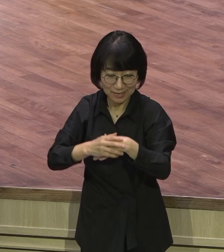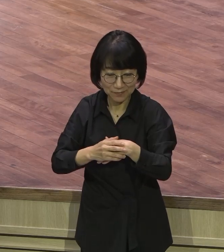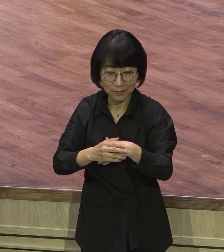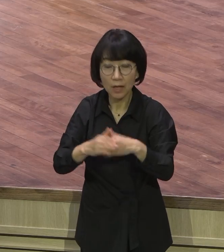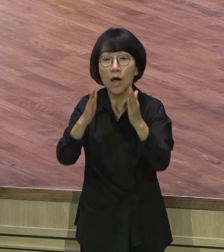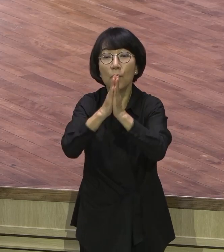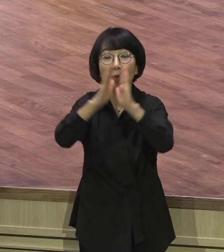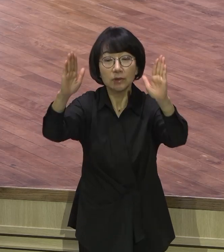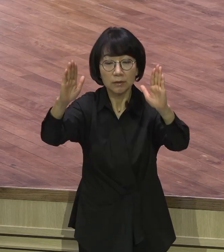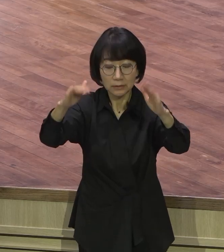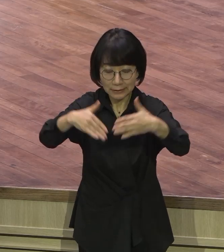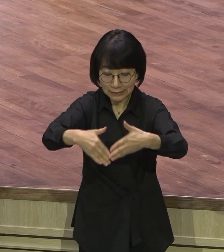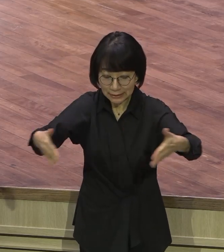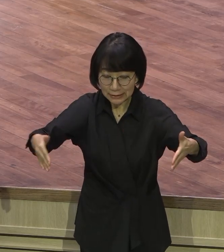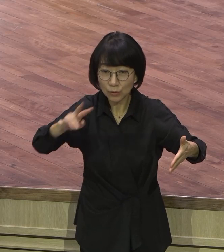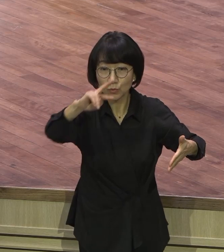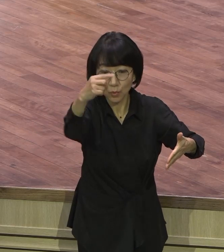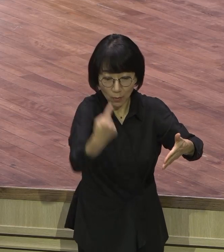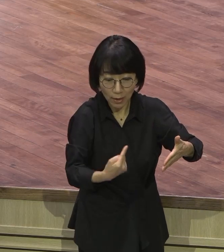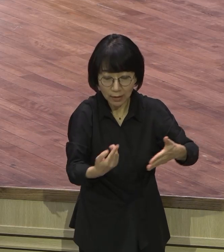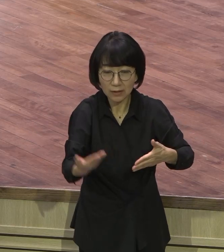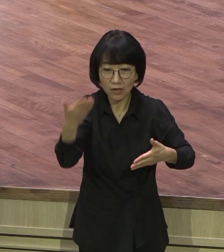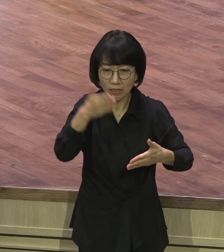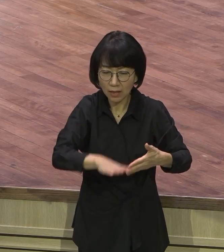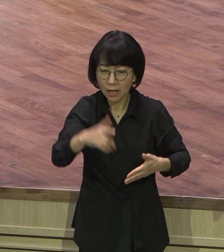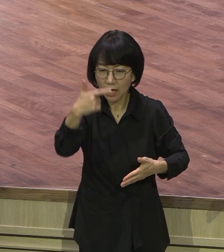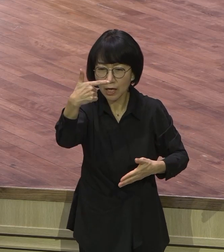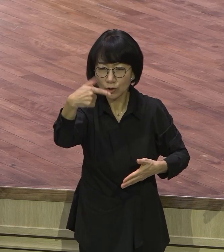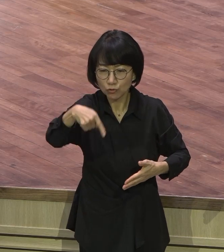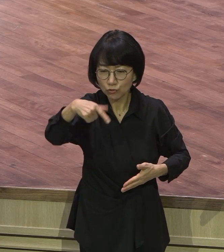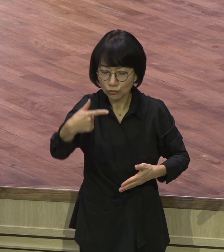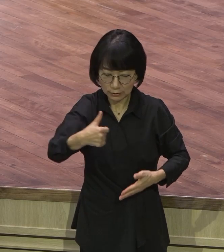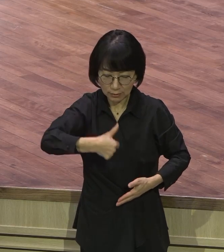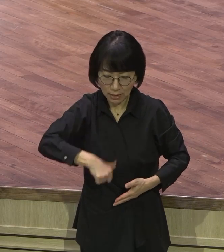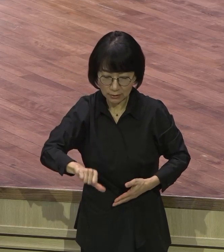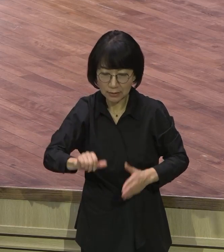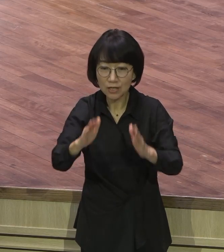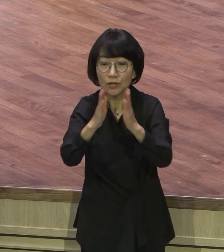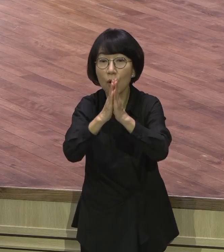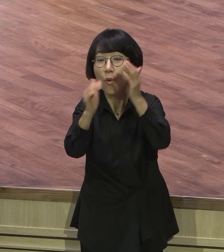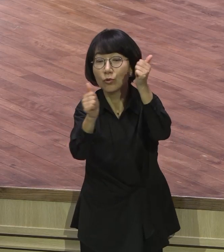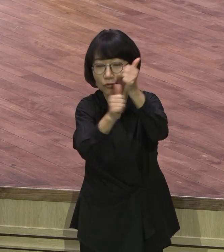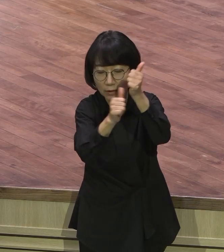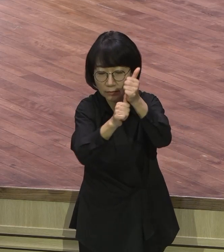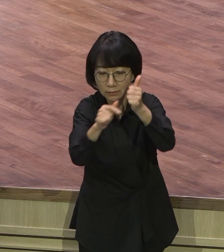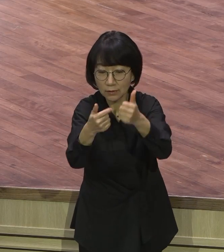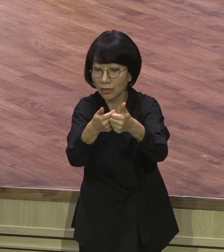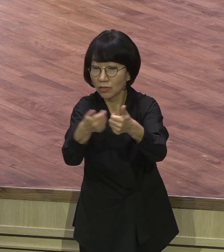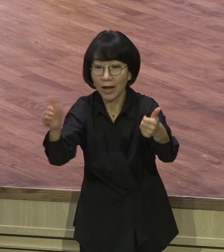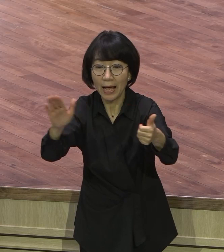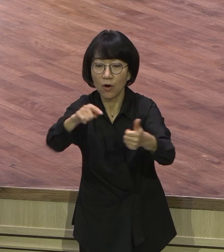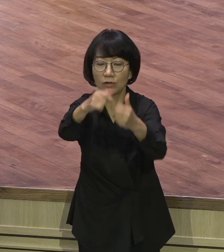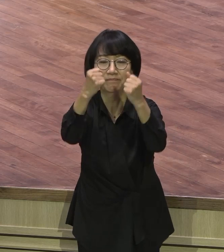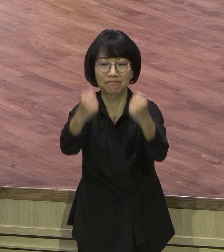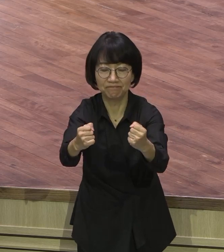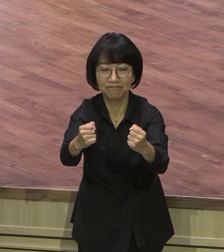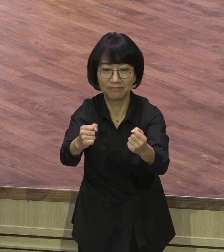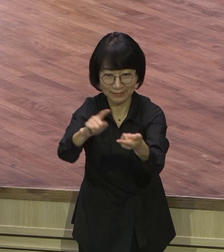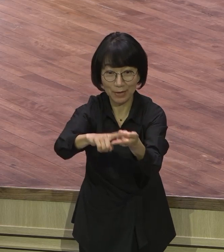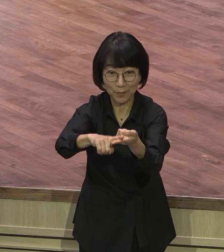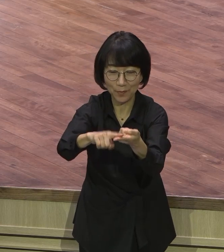아들 젊은 손자 요소와는 회막을 떠나지 아니하니라 모세와 하나님과의 깊은